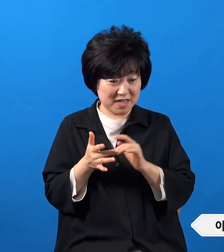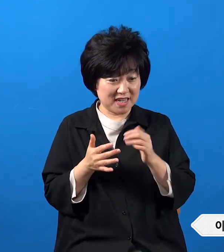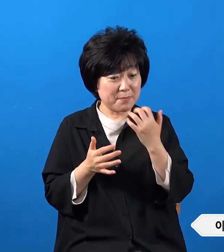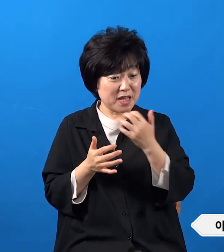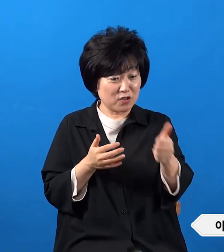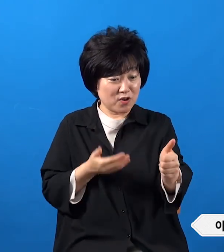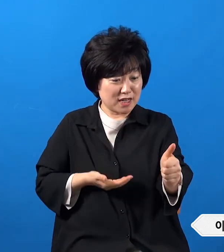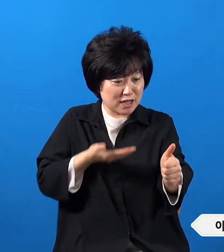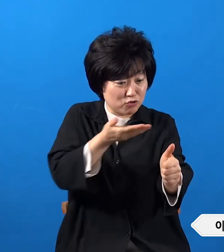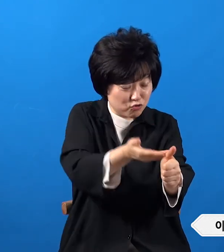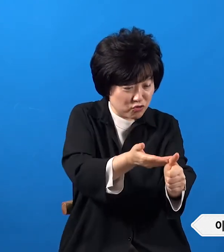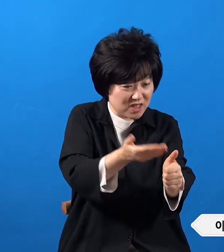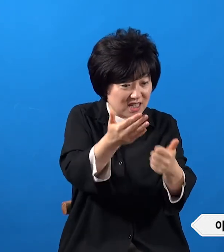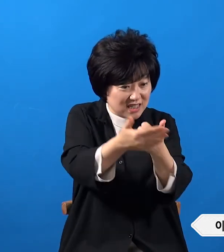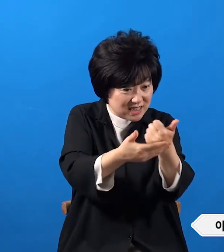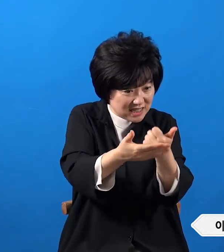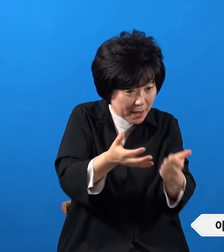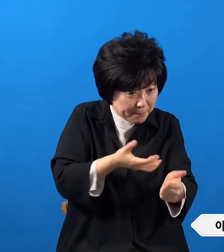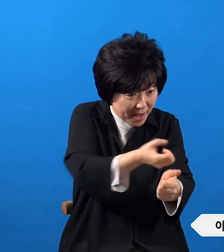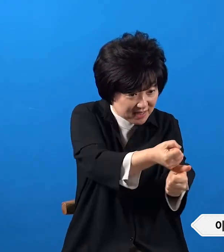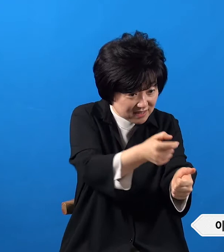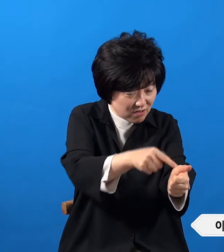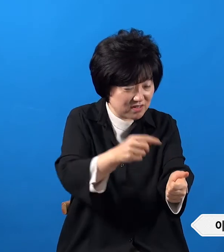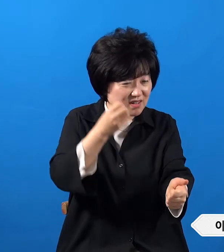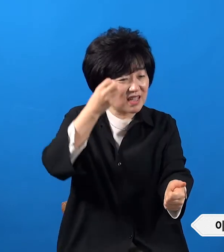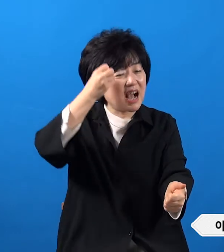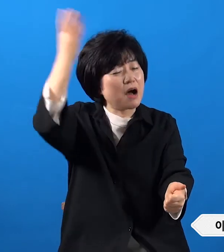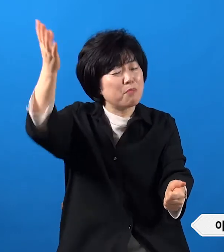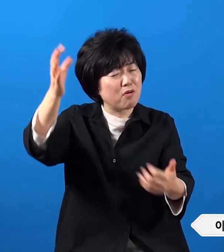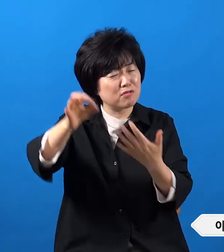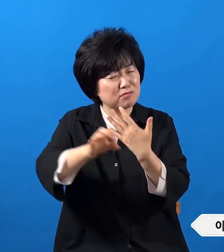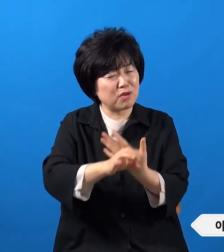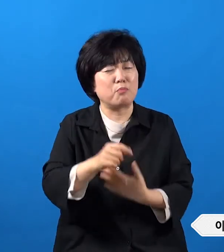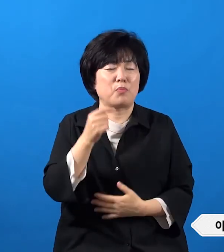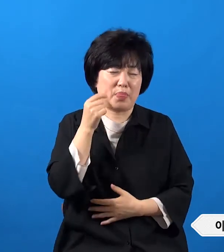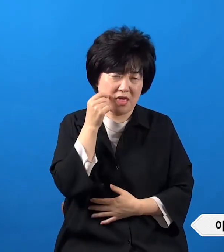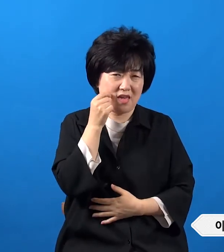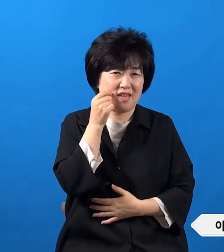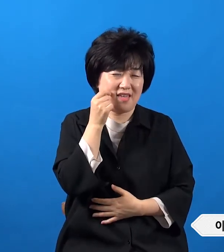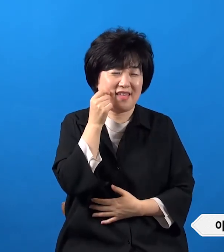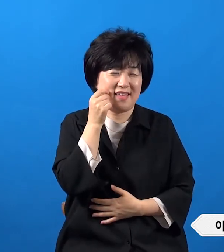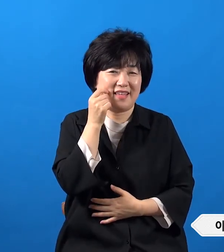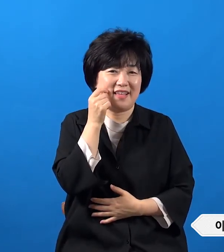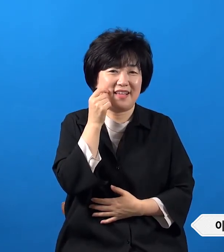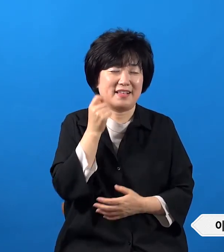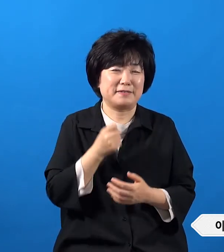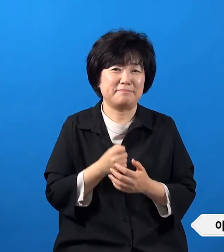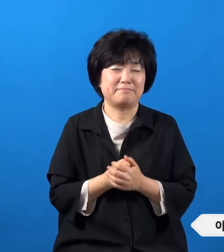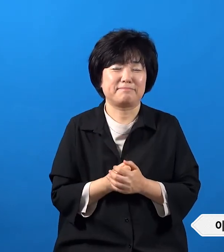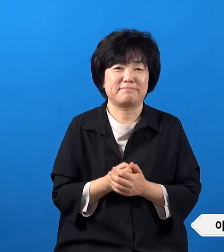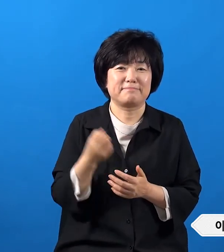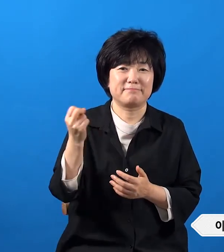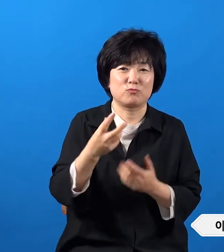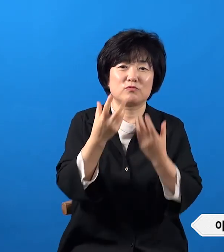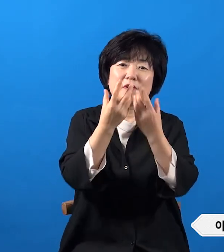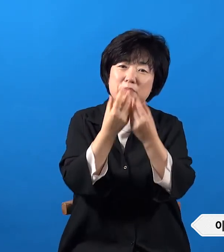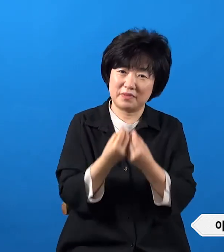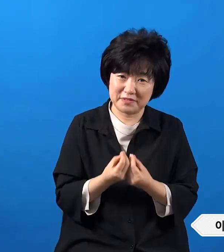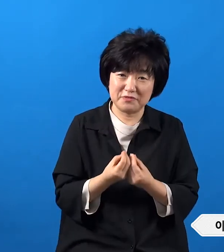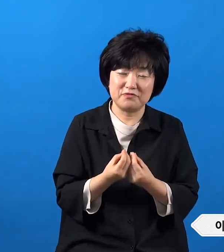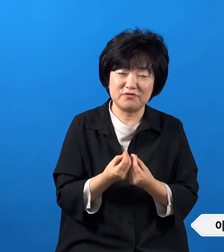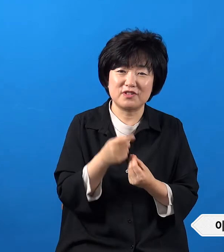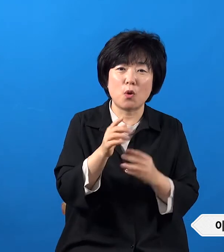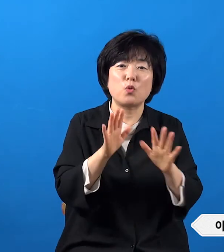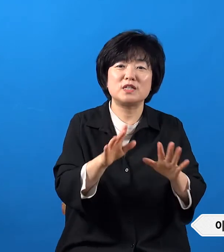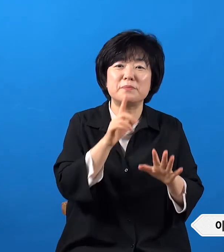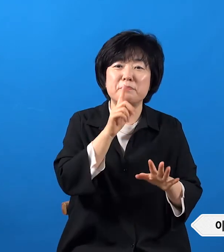거야. 그리고 그 대답 대신 주께서 그에게 타이르기 위해서 경고하게 주신 비유가 바로